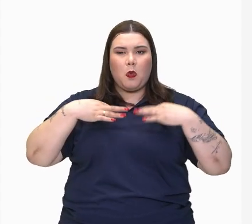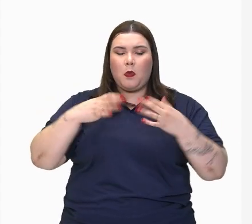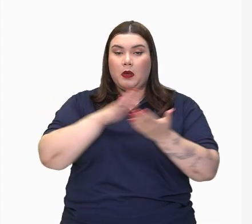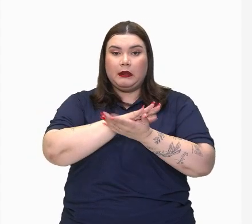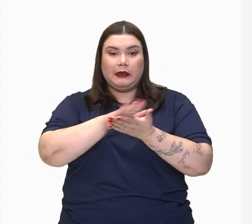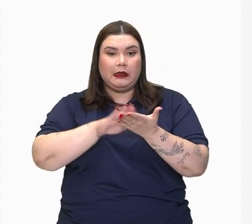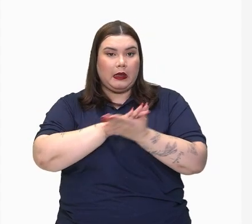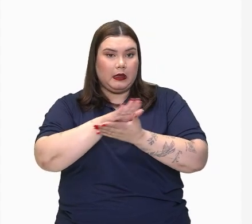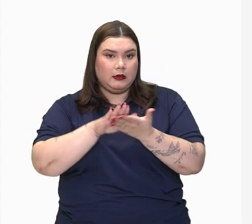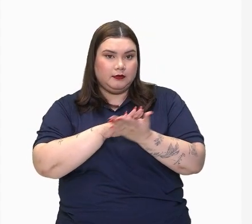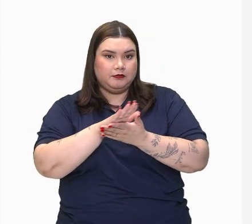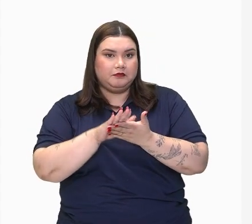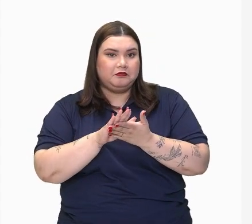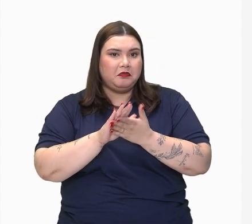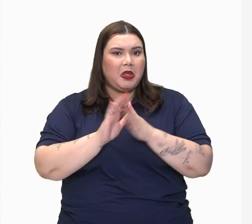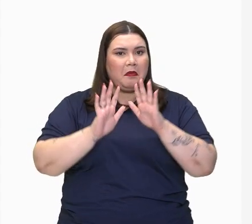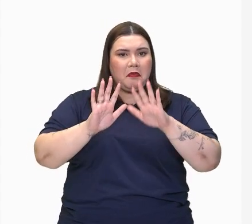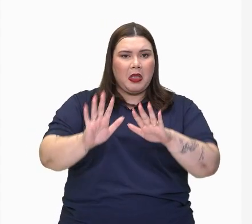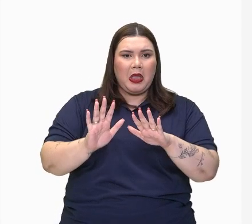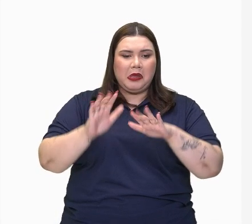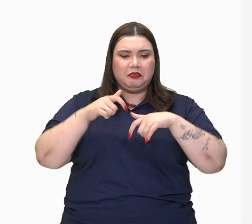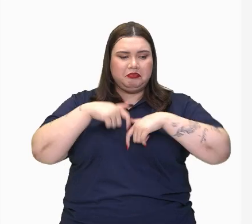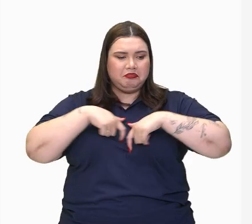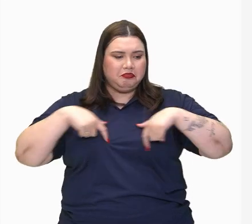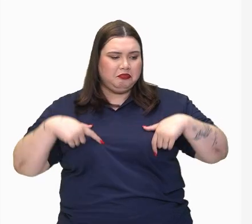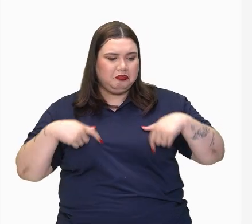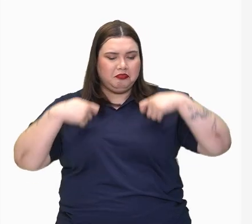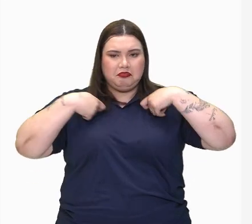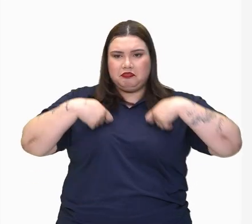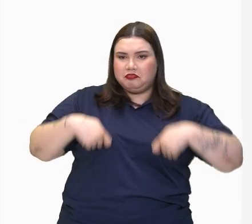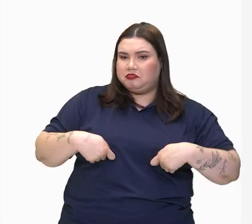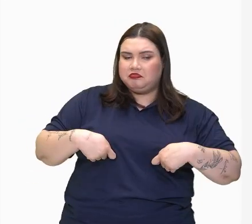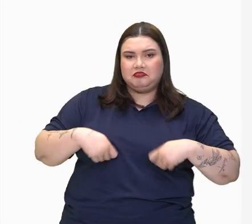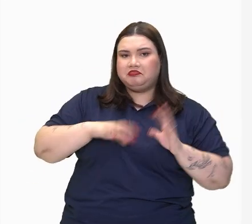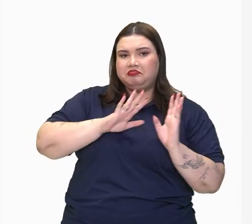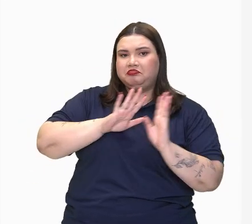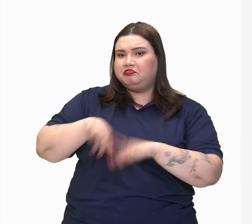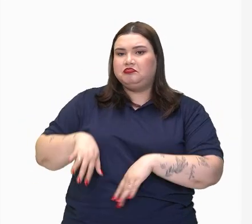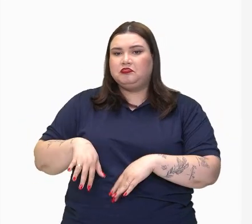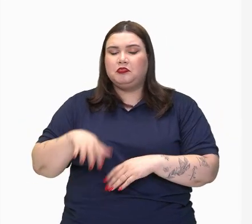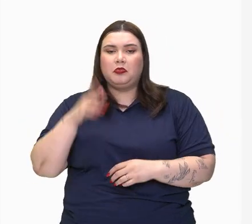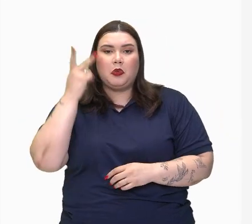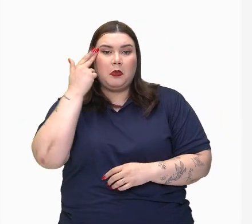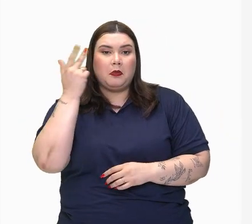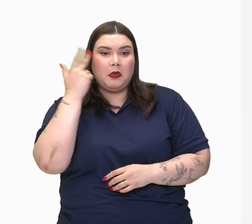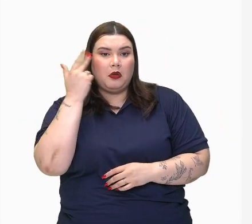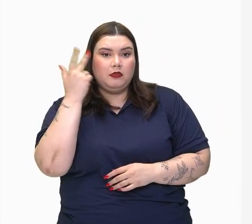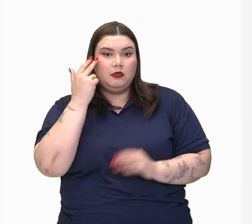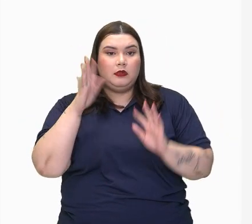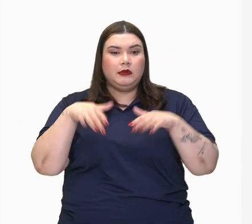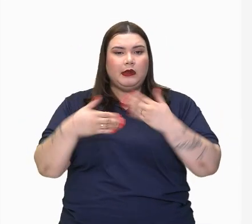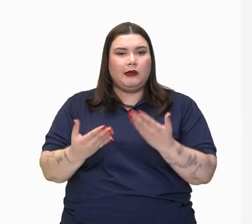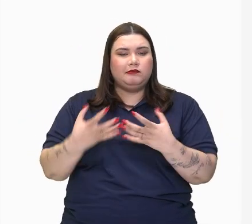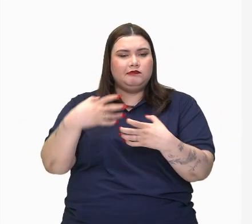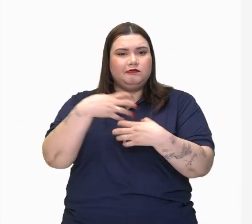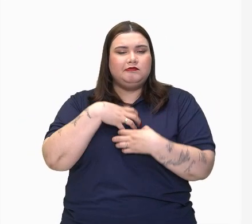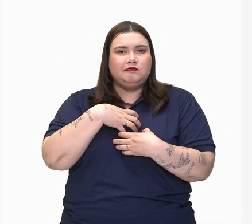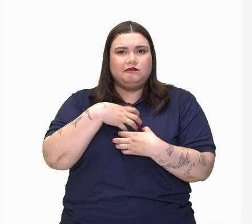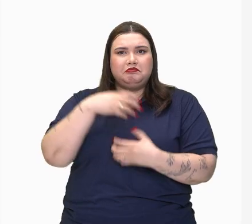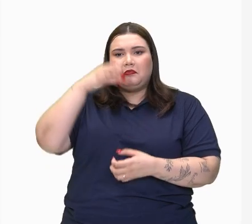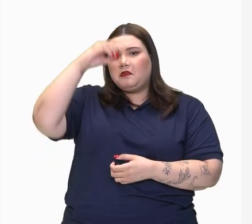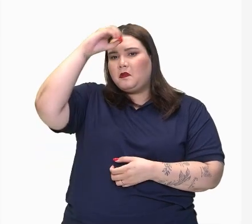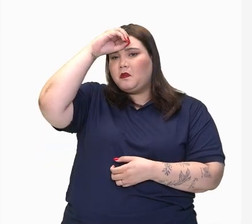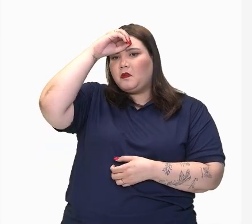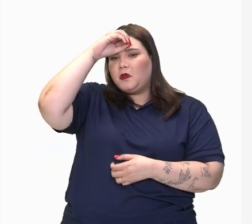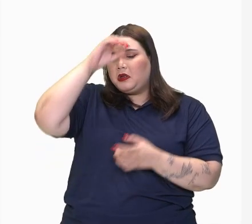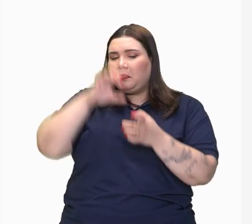cobertura. Continuando, nem estimam de cobrir ou de mostrar suas vergonhas. E nisso tem tanta inocência como